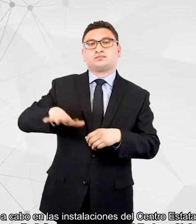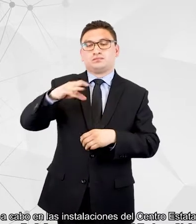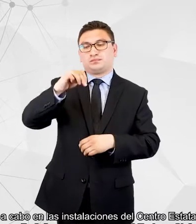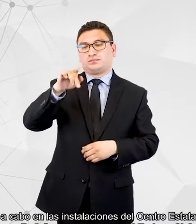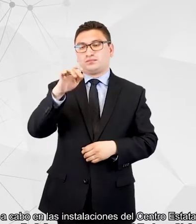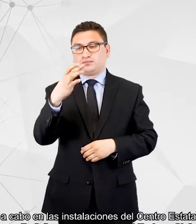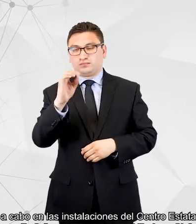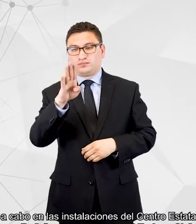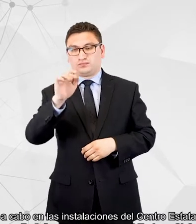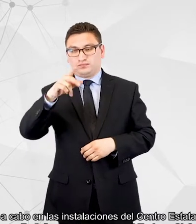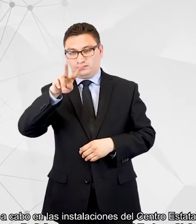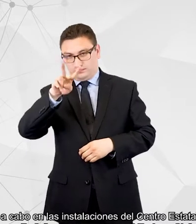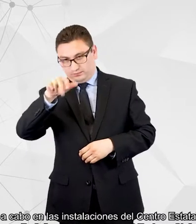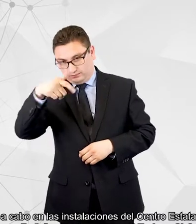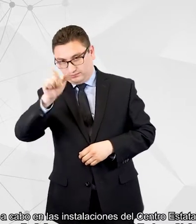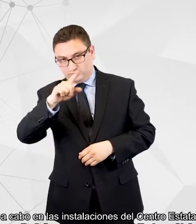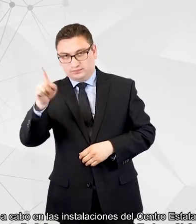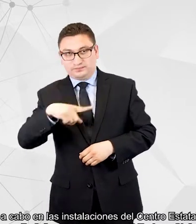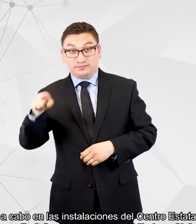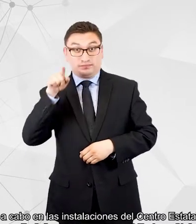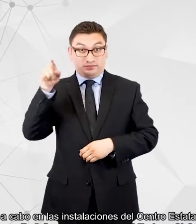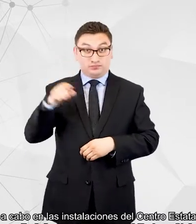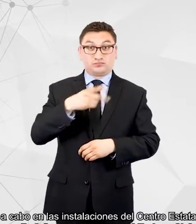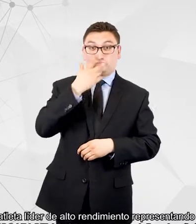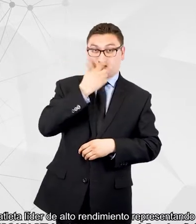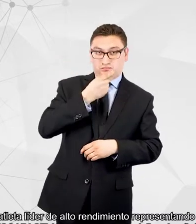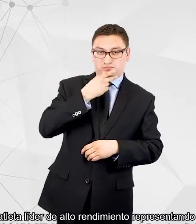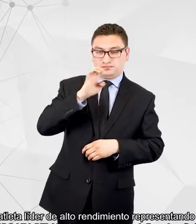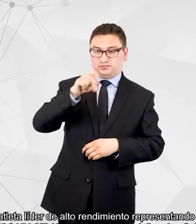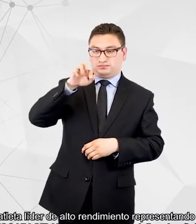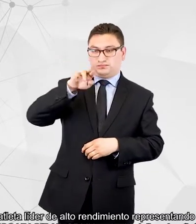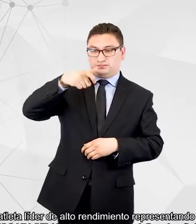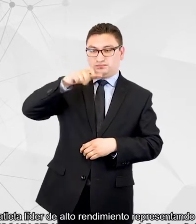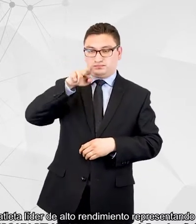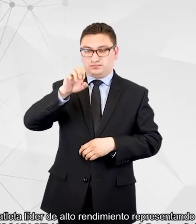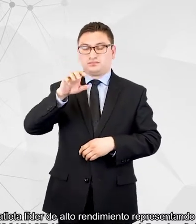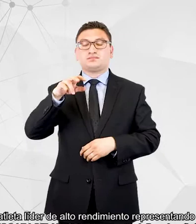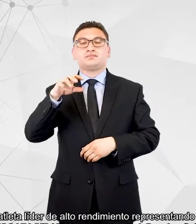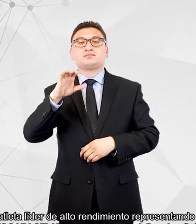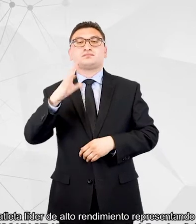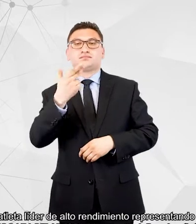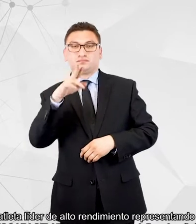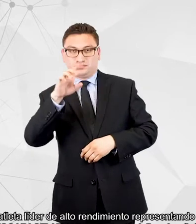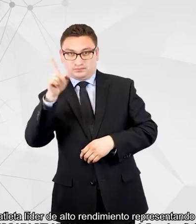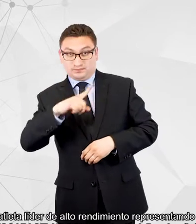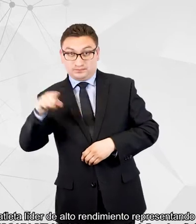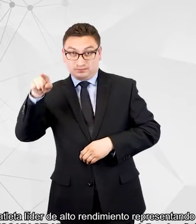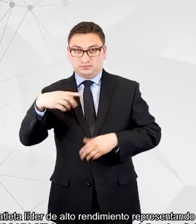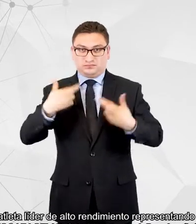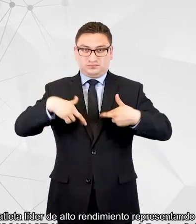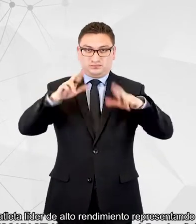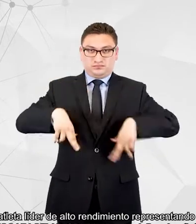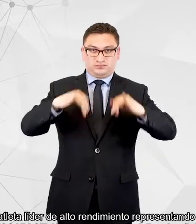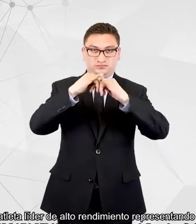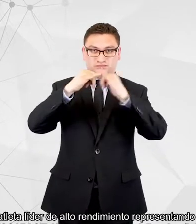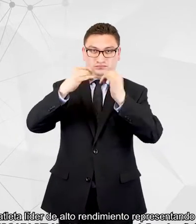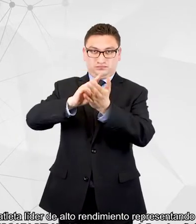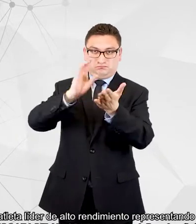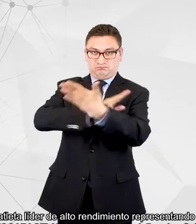participará Enrique Chávez González, atleta líder de alto rendimiento representando a Indiscapacidad CDMX